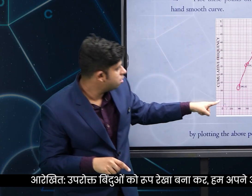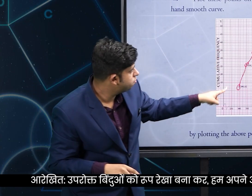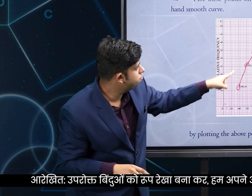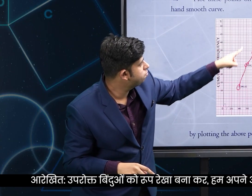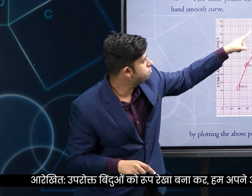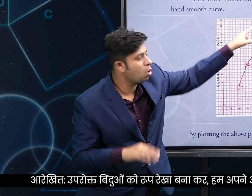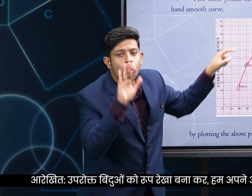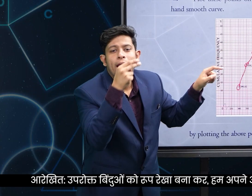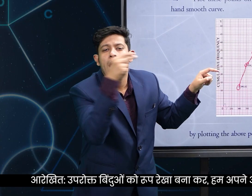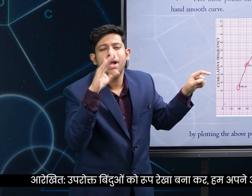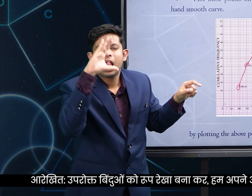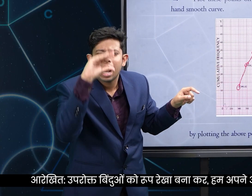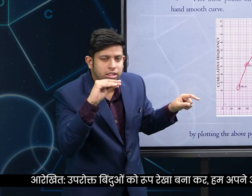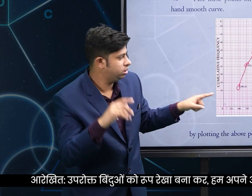हम प्राप्त करते हैं।